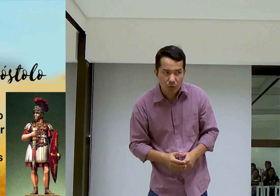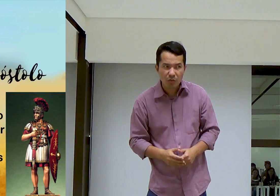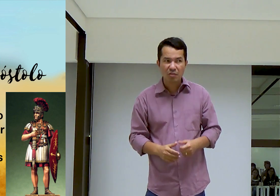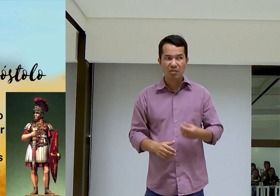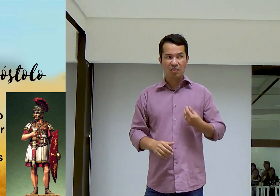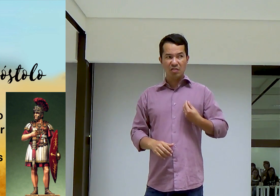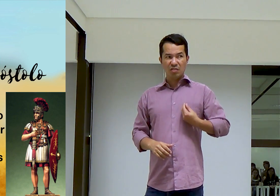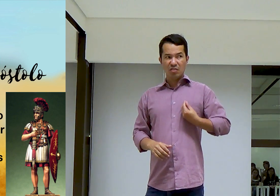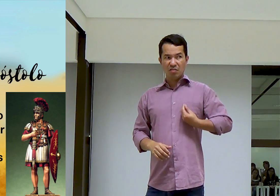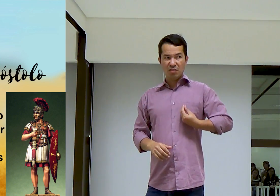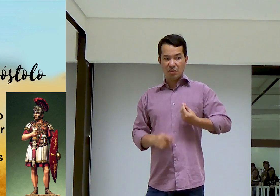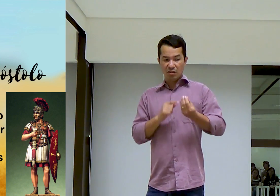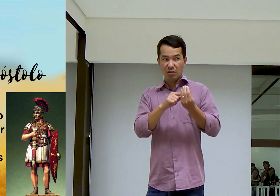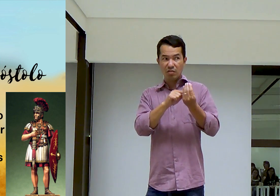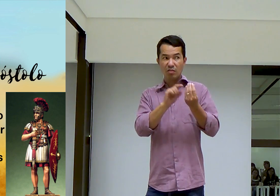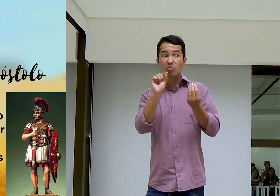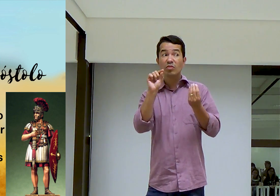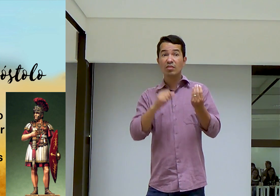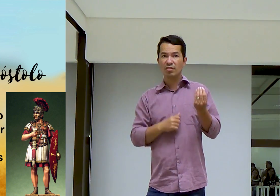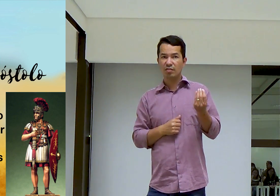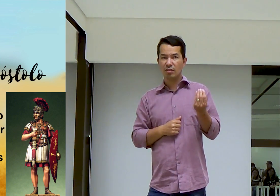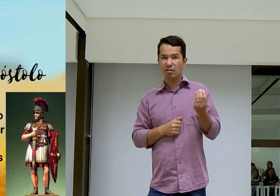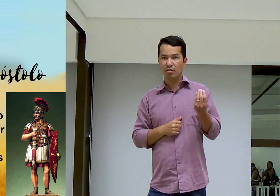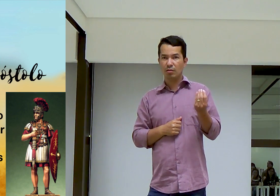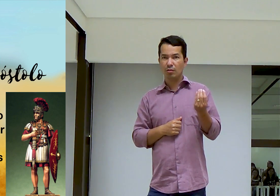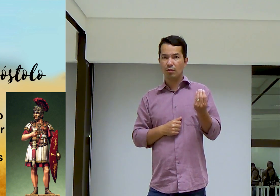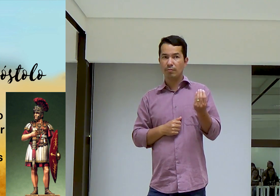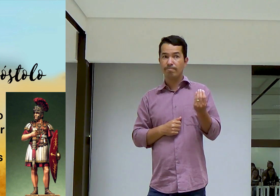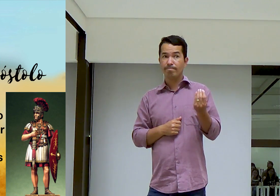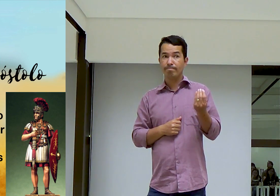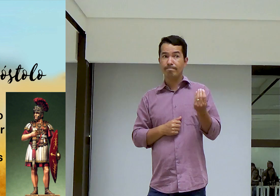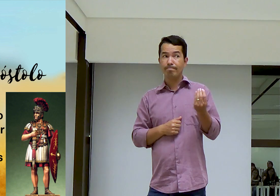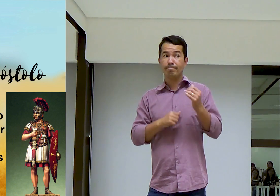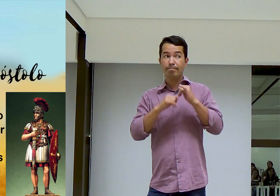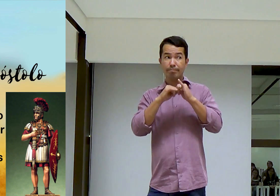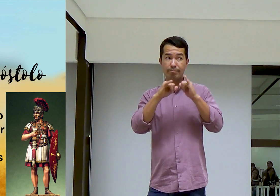você entende? A sua vida tem que